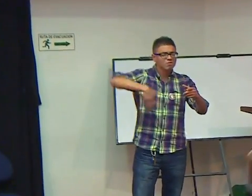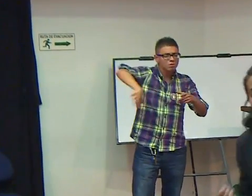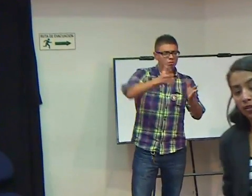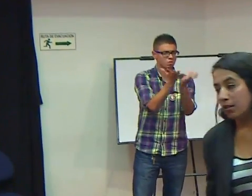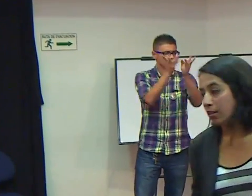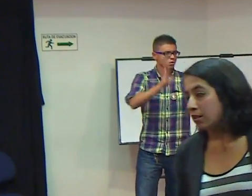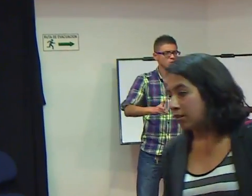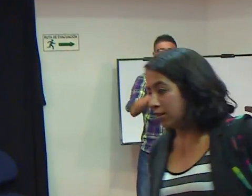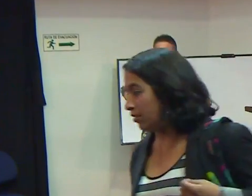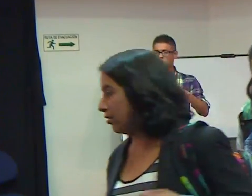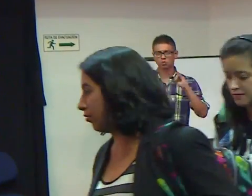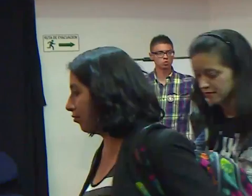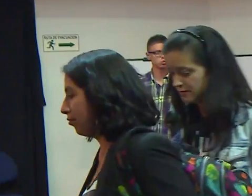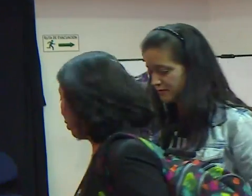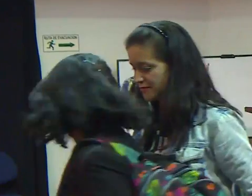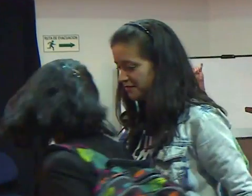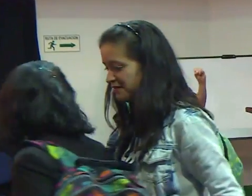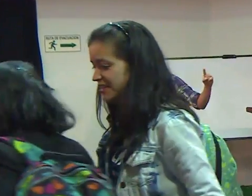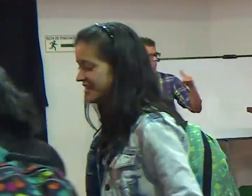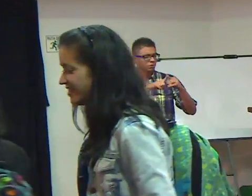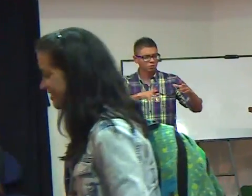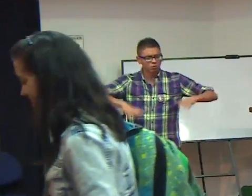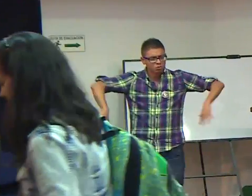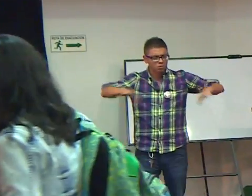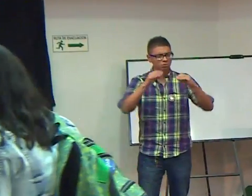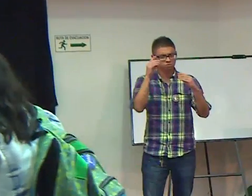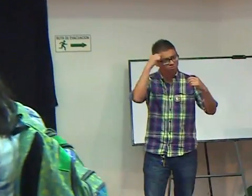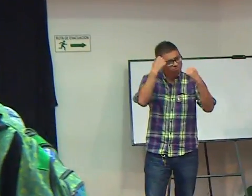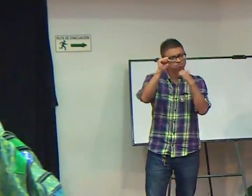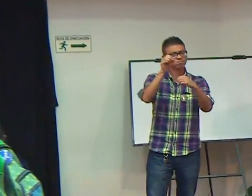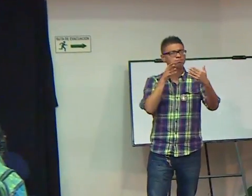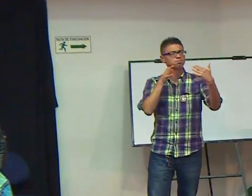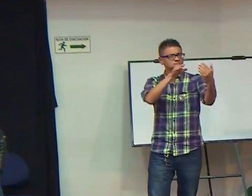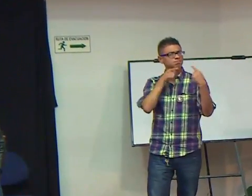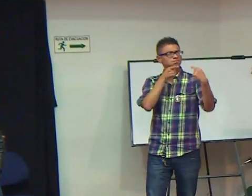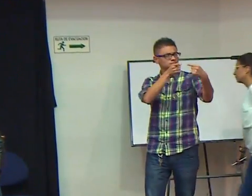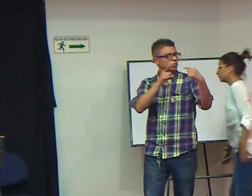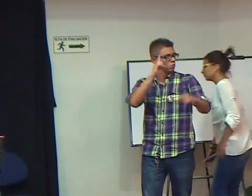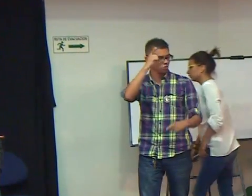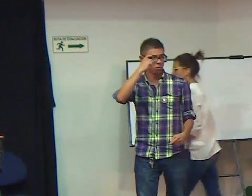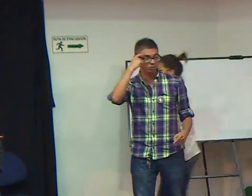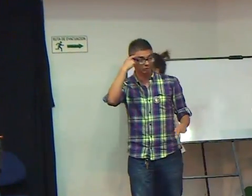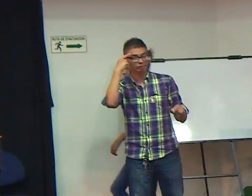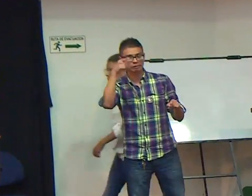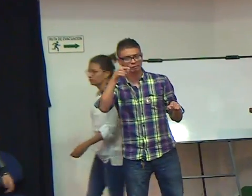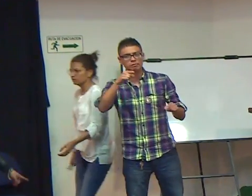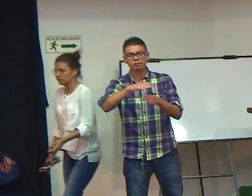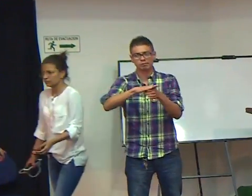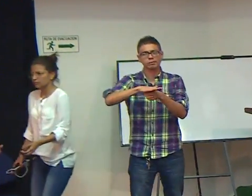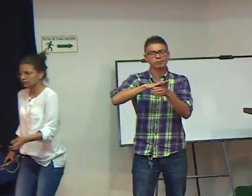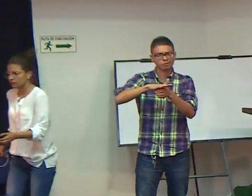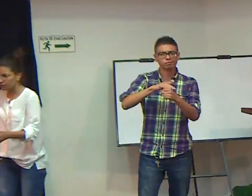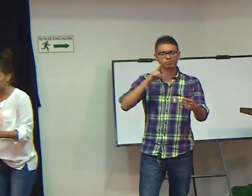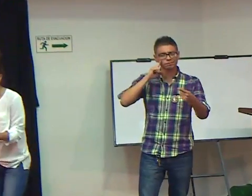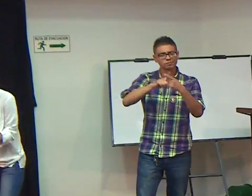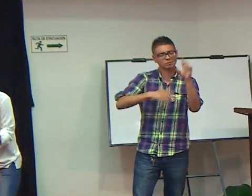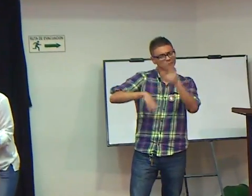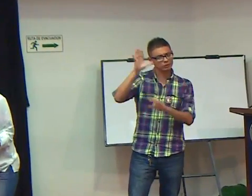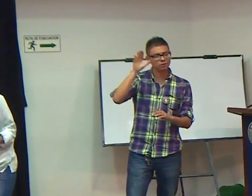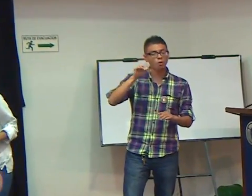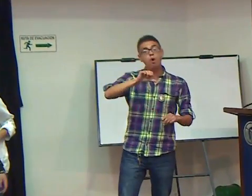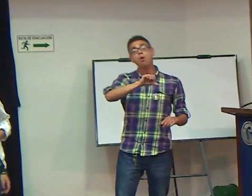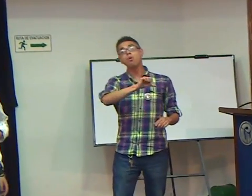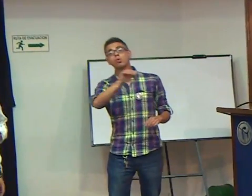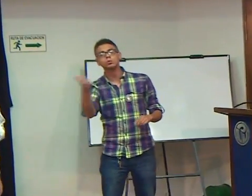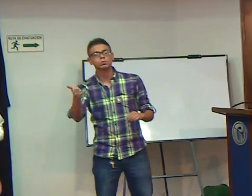la educación, sobre las movilizaciones que hay con respecto a las movilizaciones sí, de izquierda y la discusión o